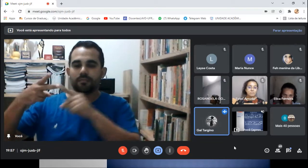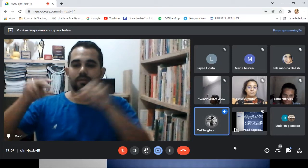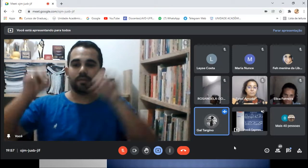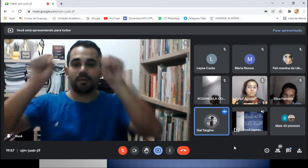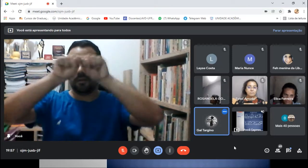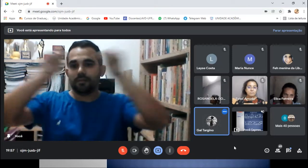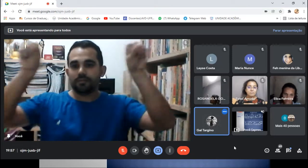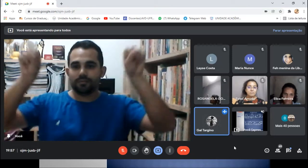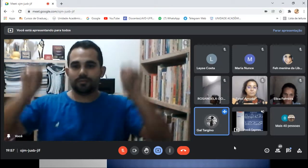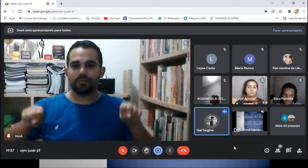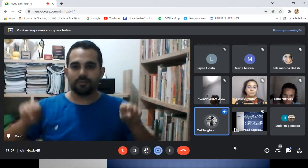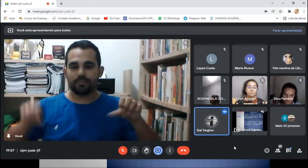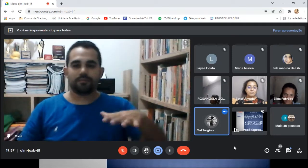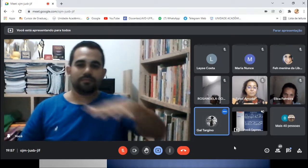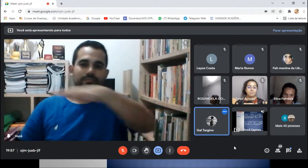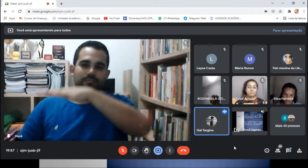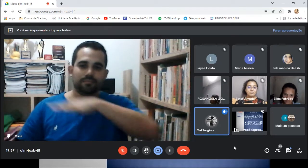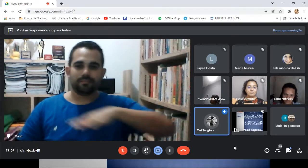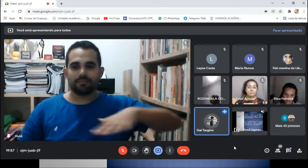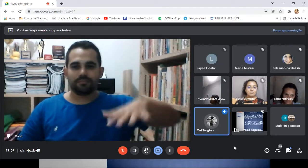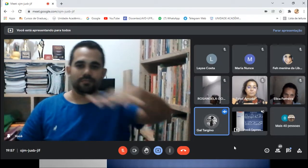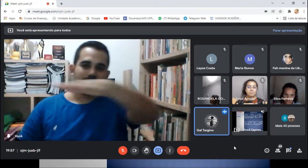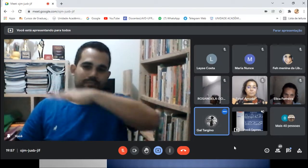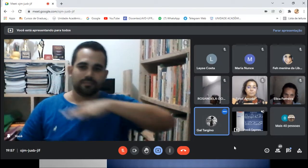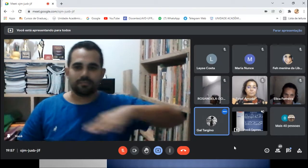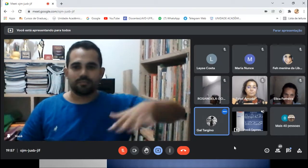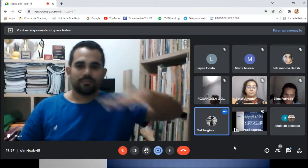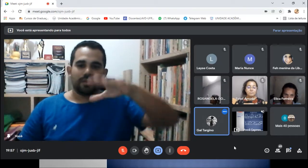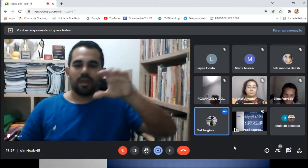Articulatório. O segundo, o sistema